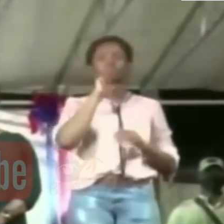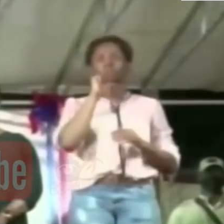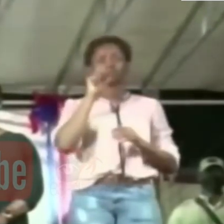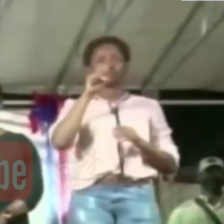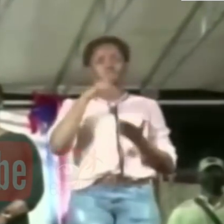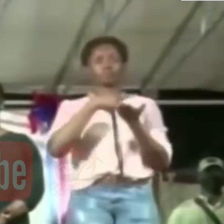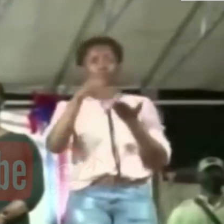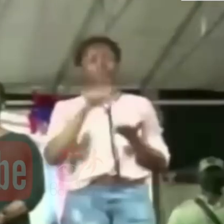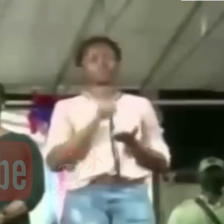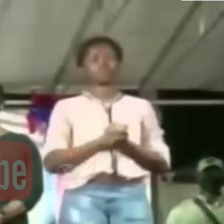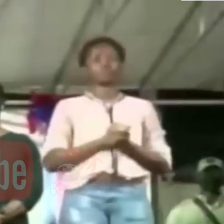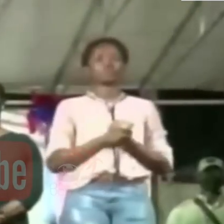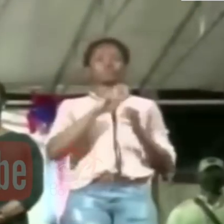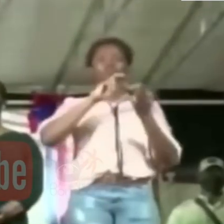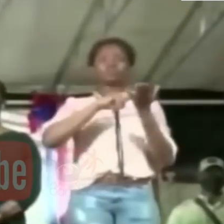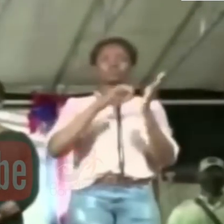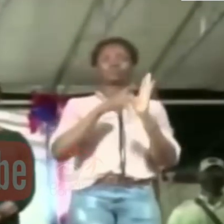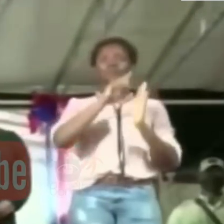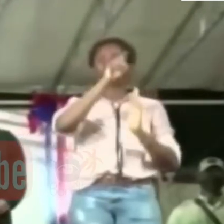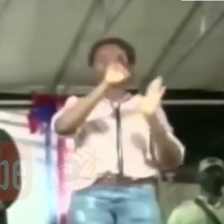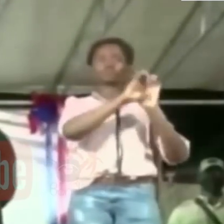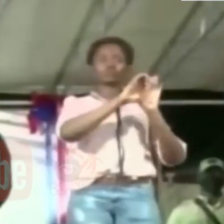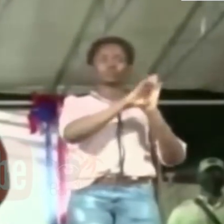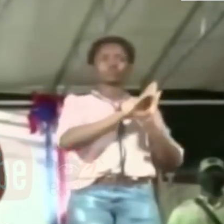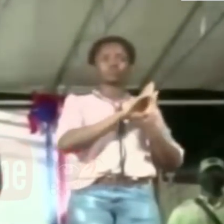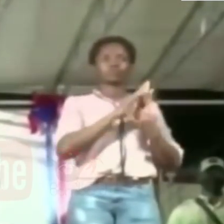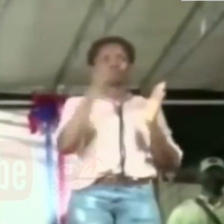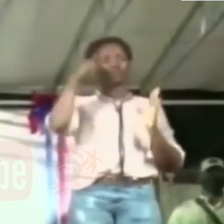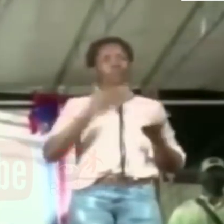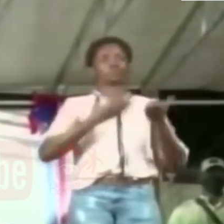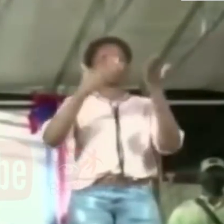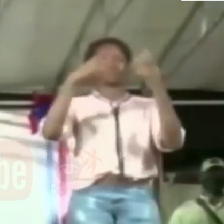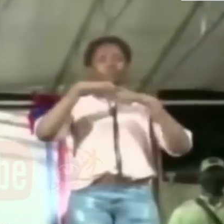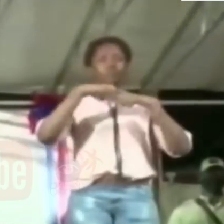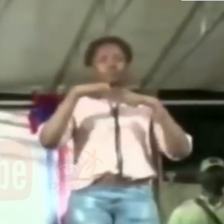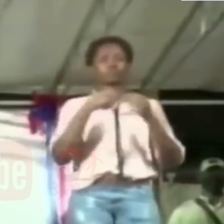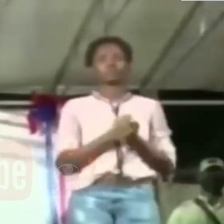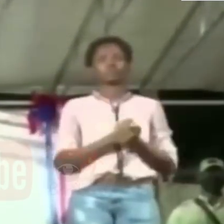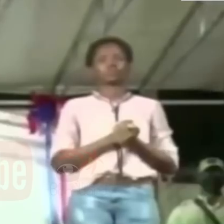gratis. Ça veut dire là l'État prend disposition pour mettre le courant